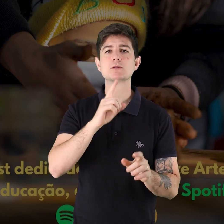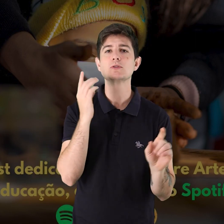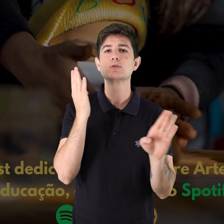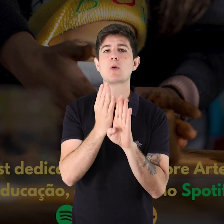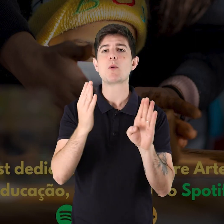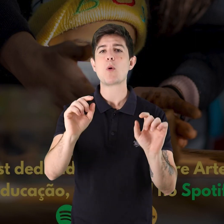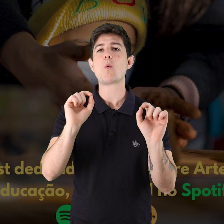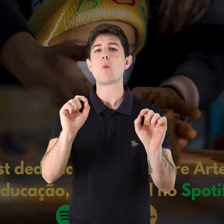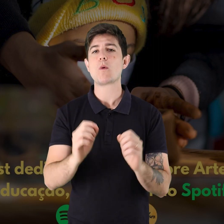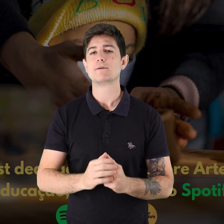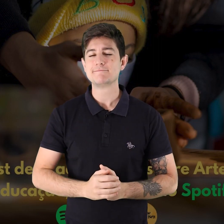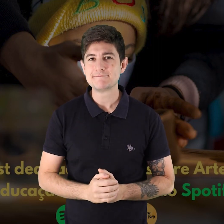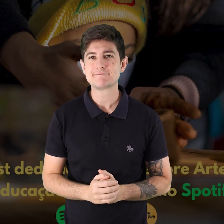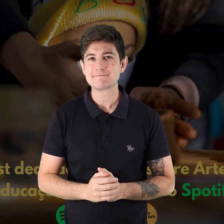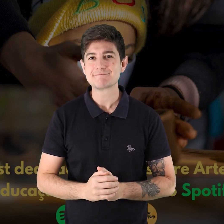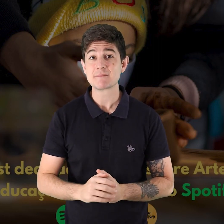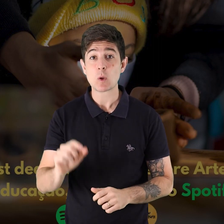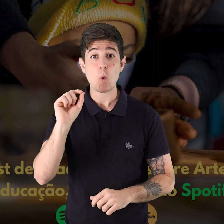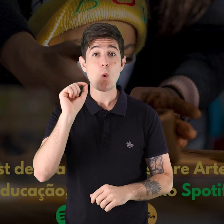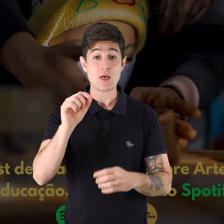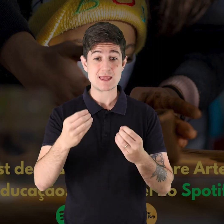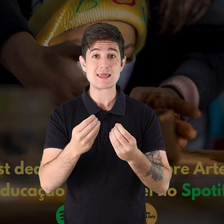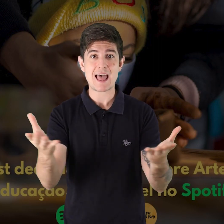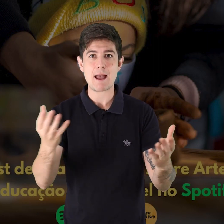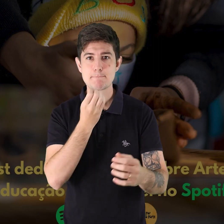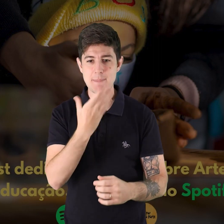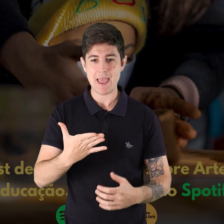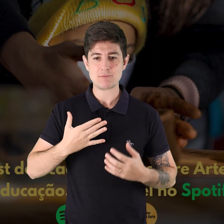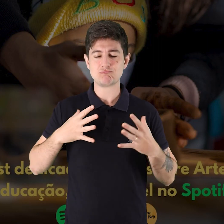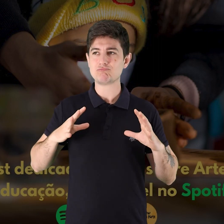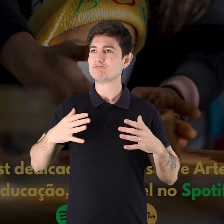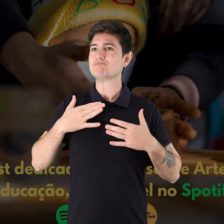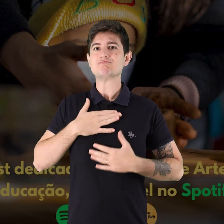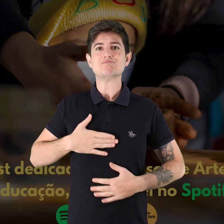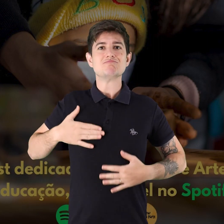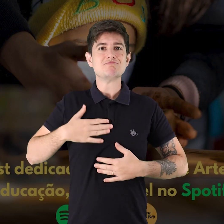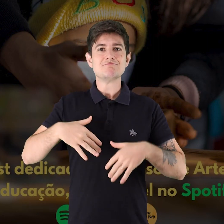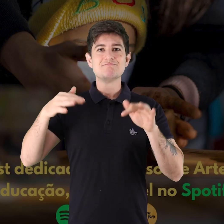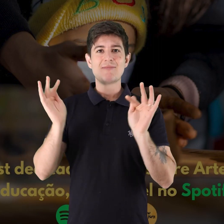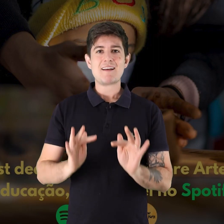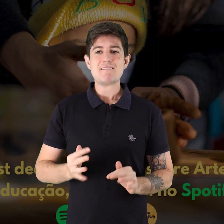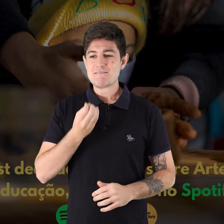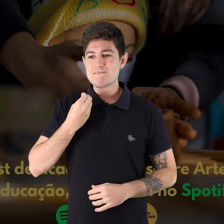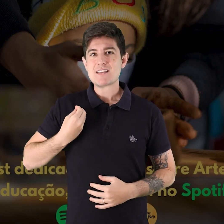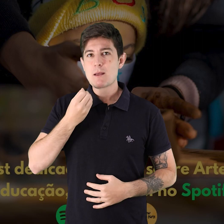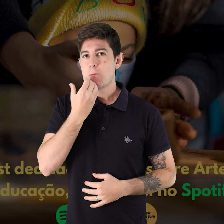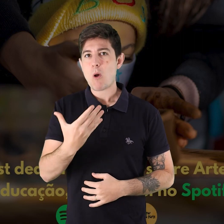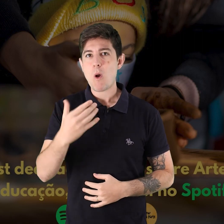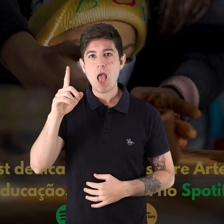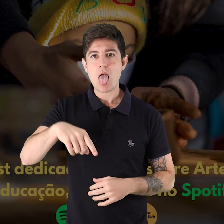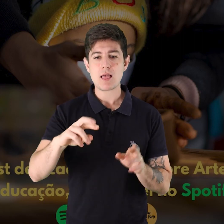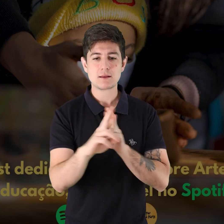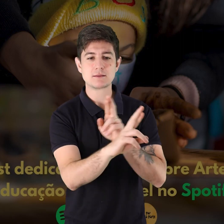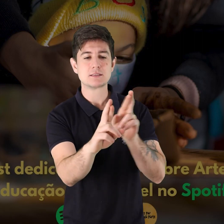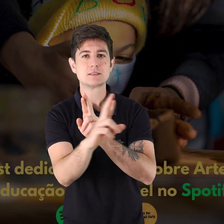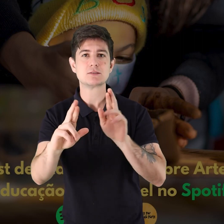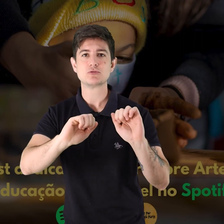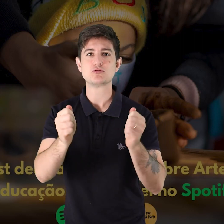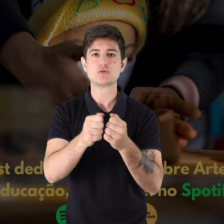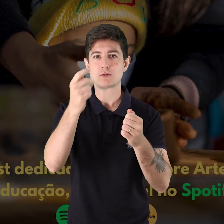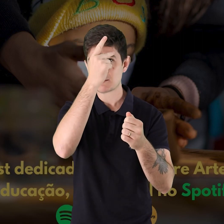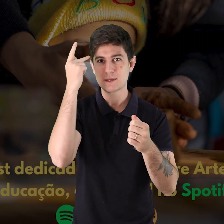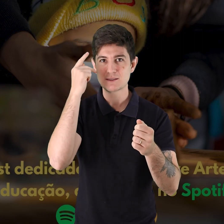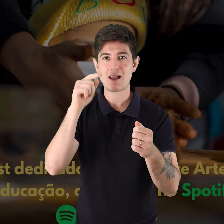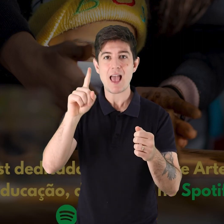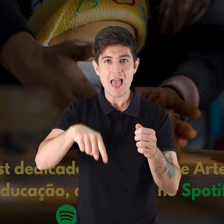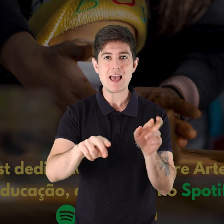mais importante que eles chegaram no resultado da pesquisa foi que o que te gera bem-estar e o que te gera uma vida boa são